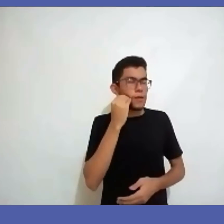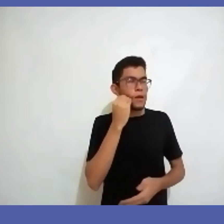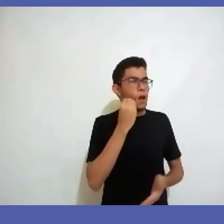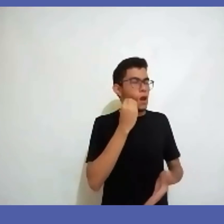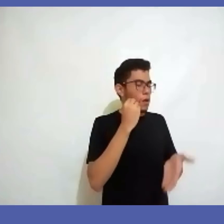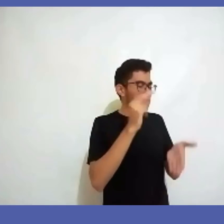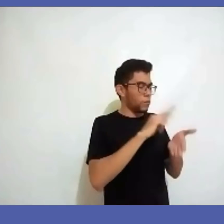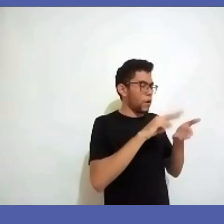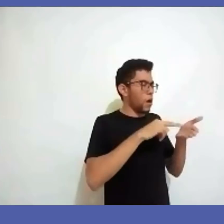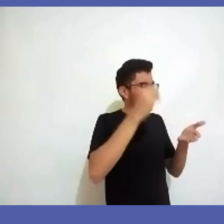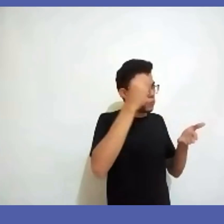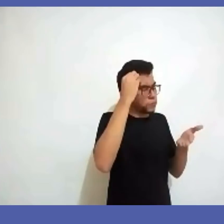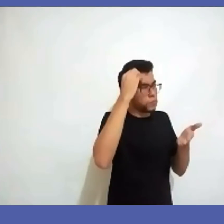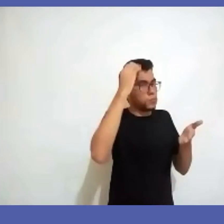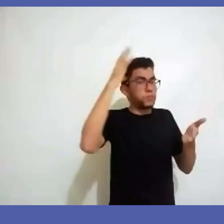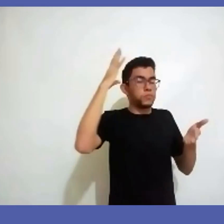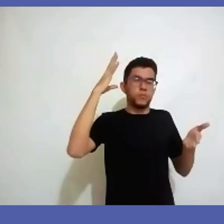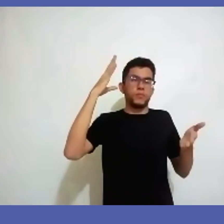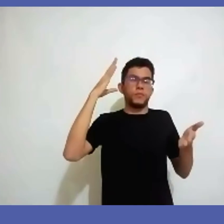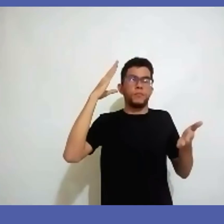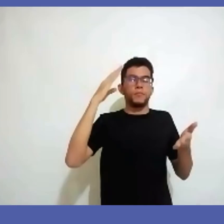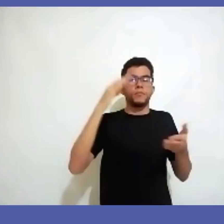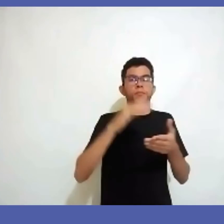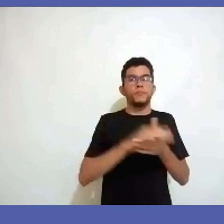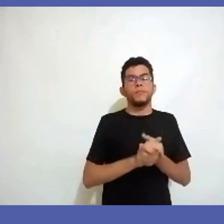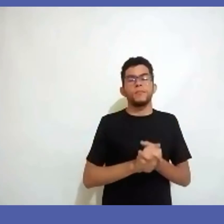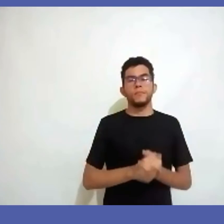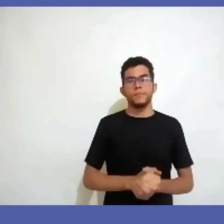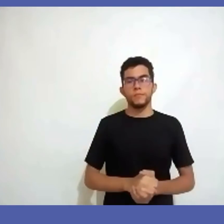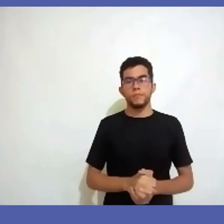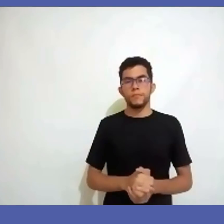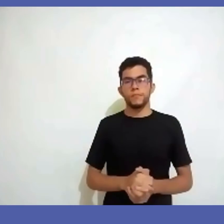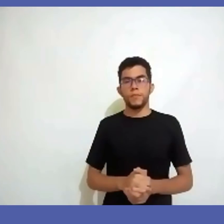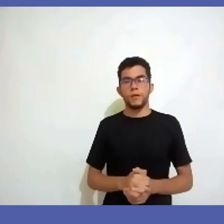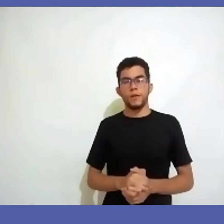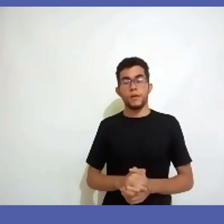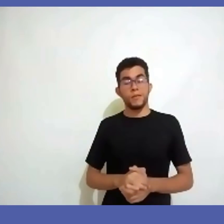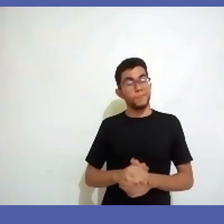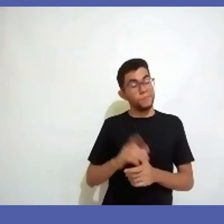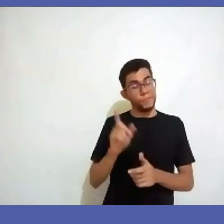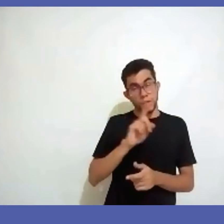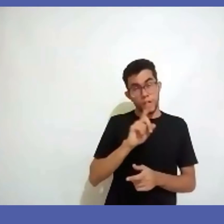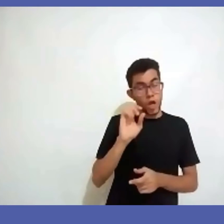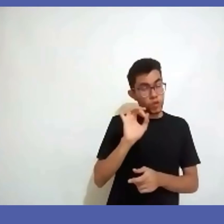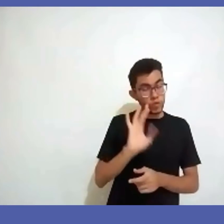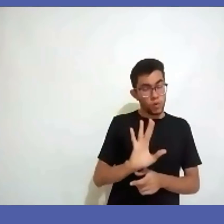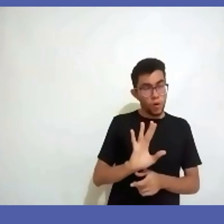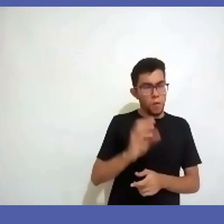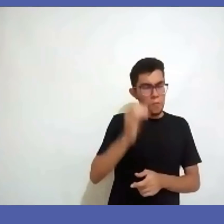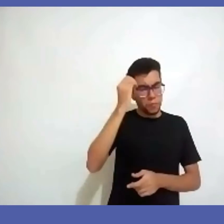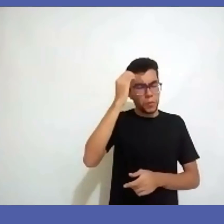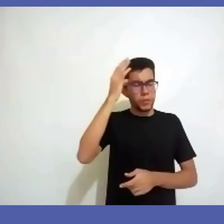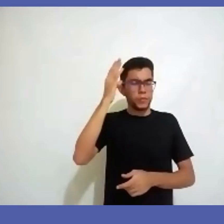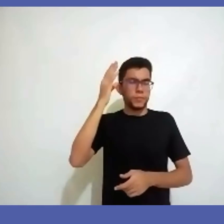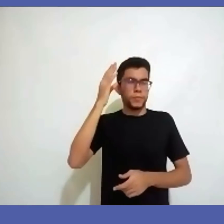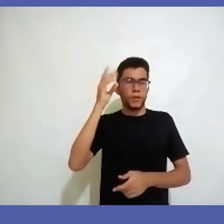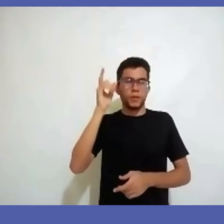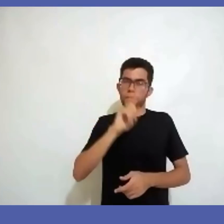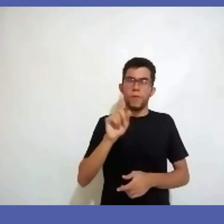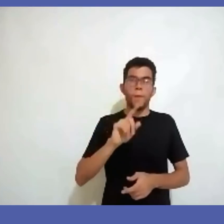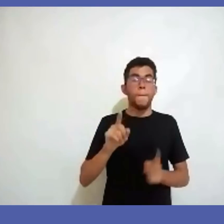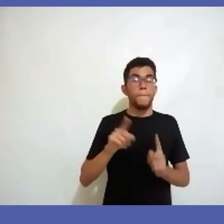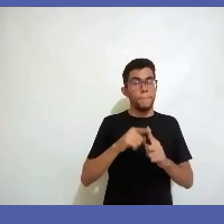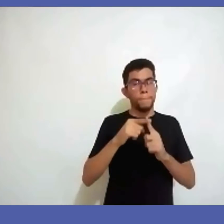tinham mais ascensão na igreja. Irmãos, não é por aí. Não somos ministros da letra, porque a